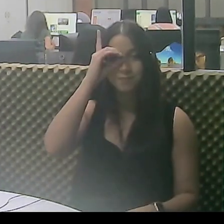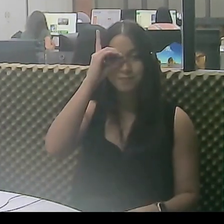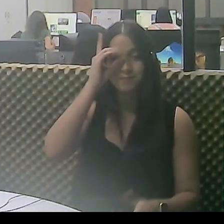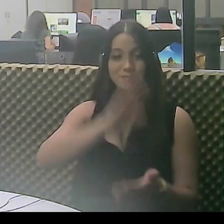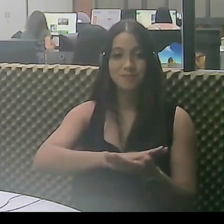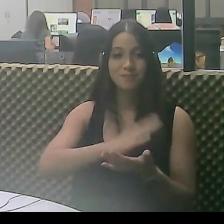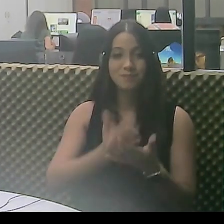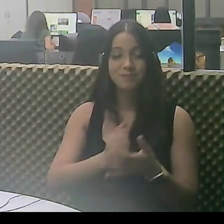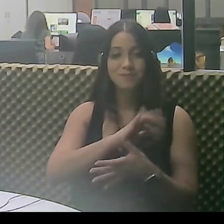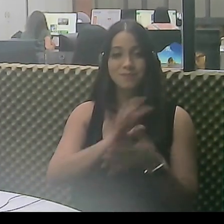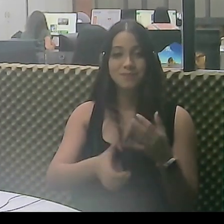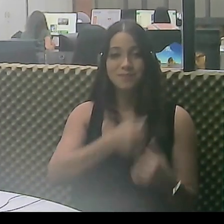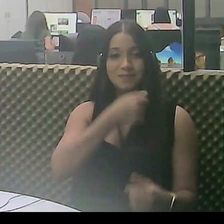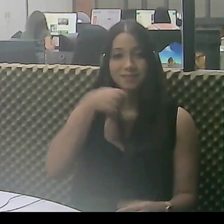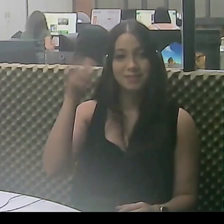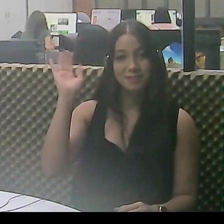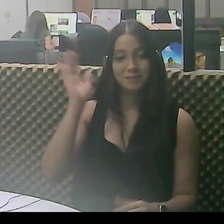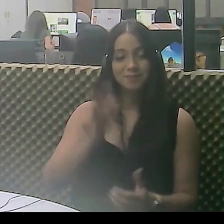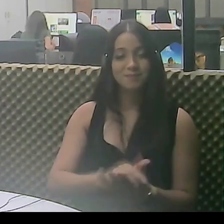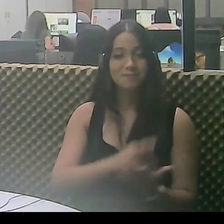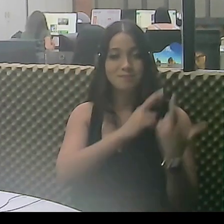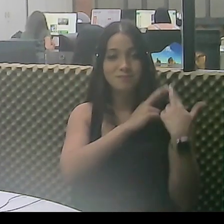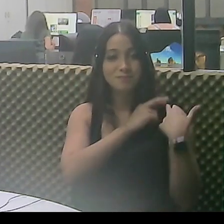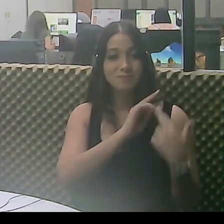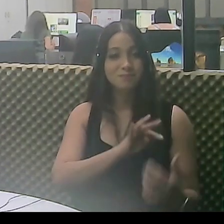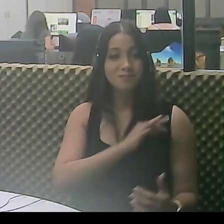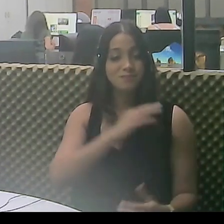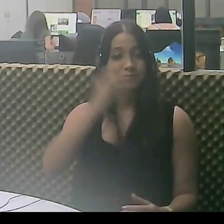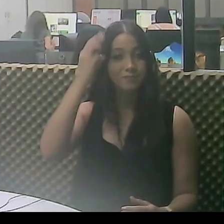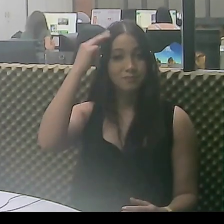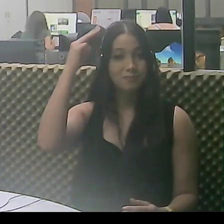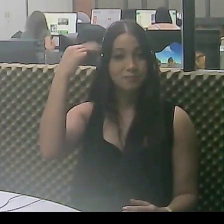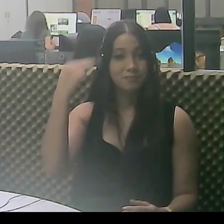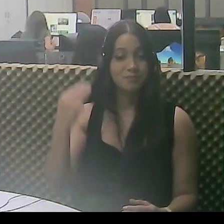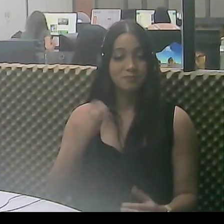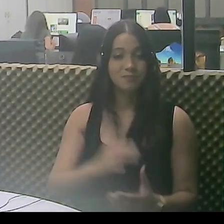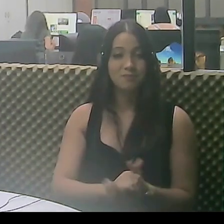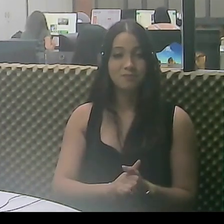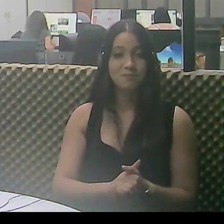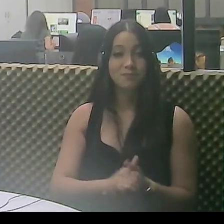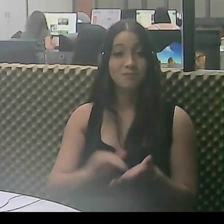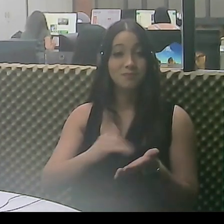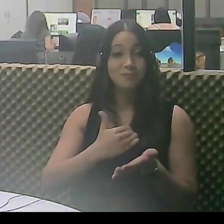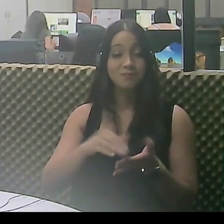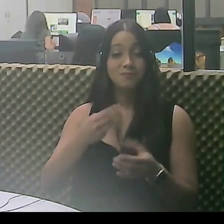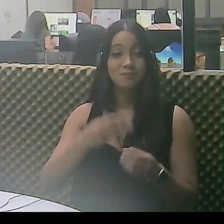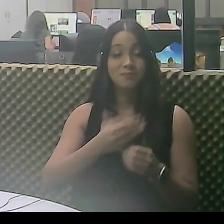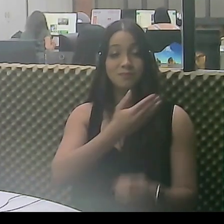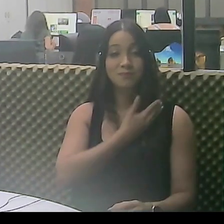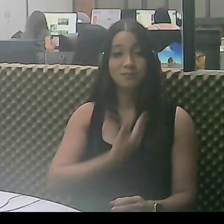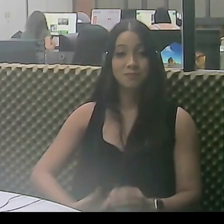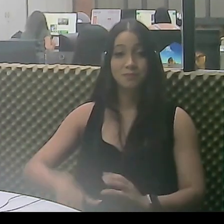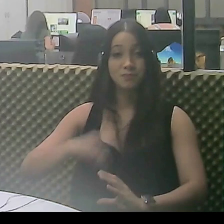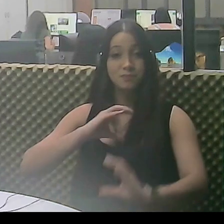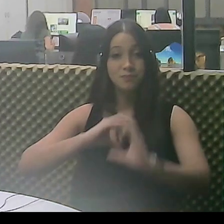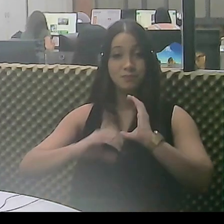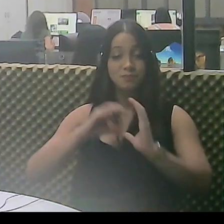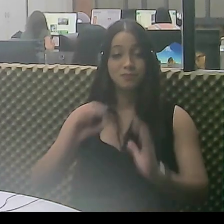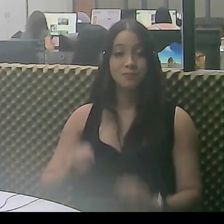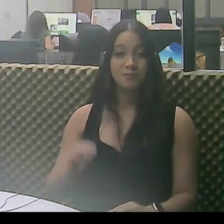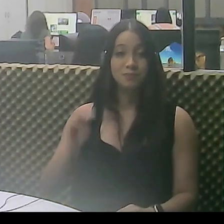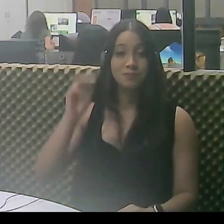Aires. Tradução em Libras, Amanda Valentim. Responsável técnico, Matheus Queiroz. Secretário Municipal de Governo e